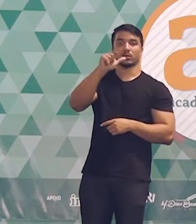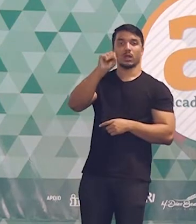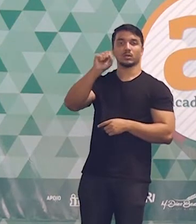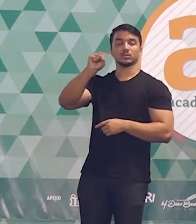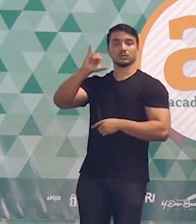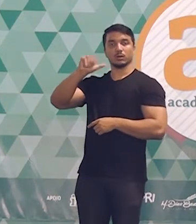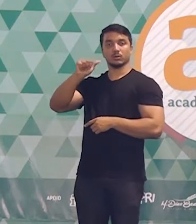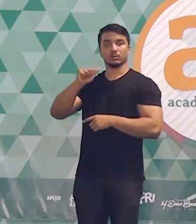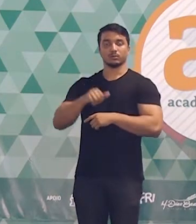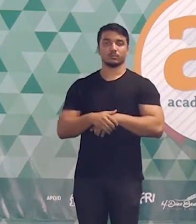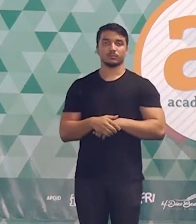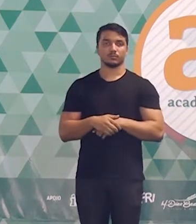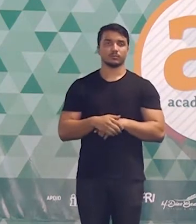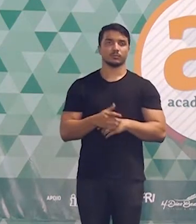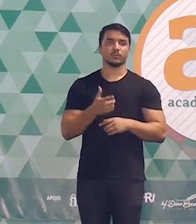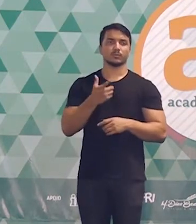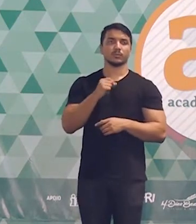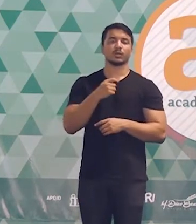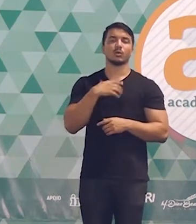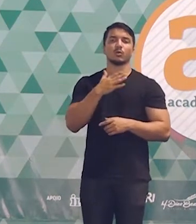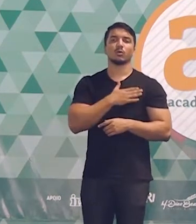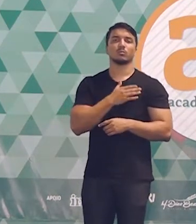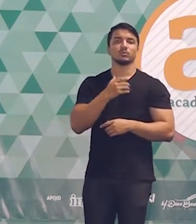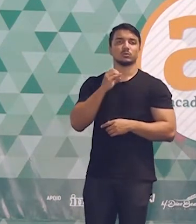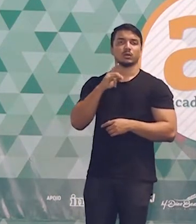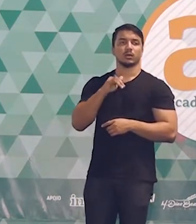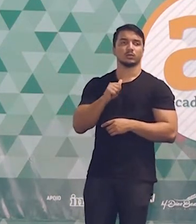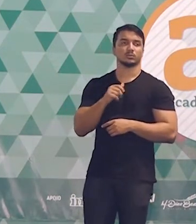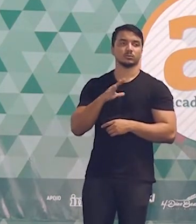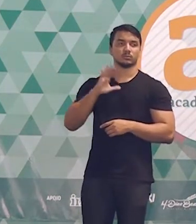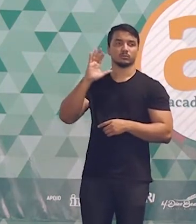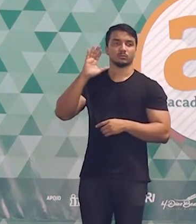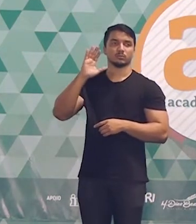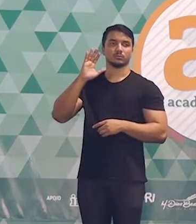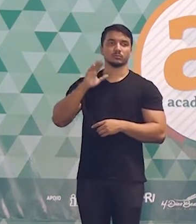música clássica. Quem gosta de música clássica e levanta o